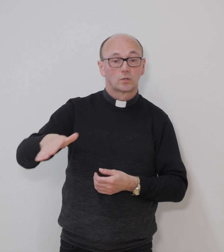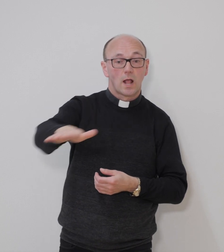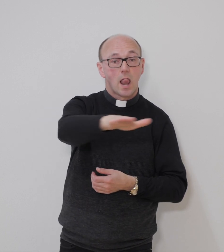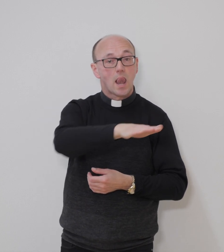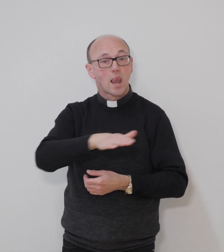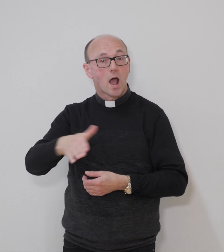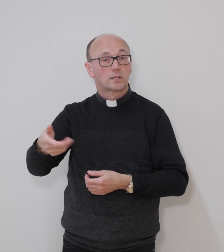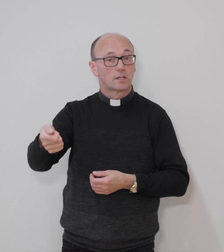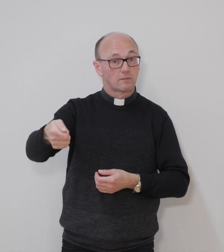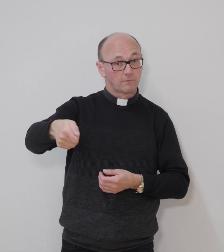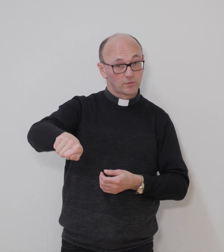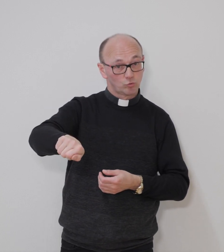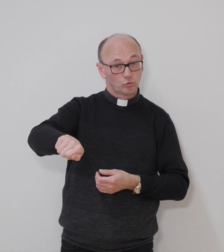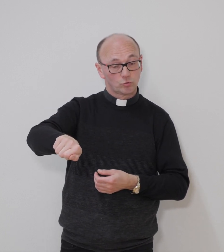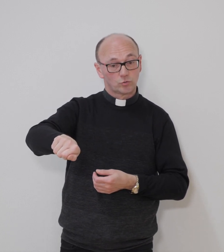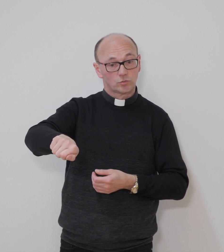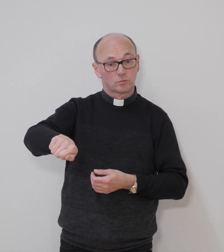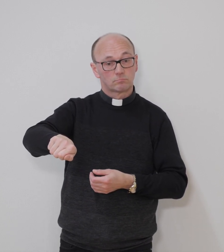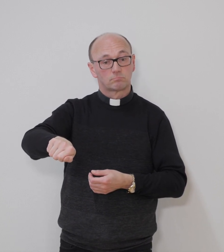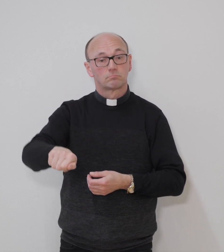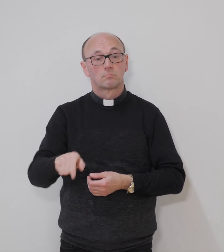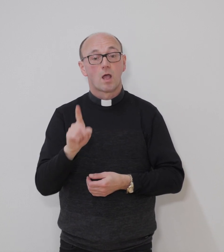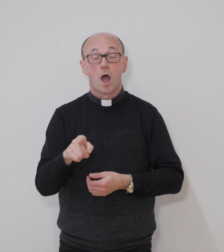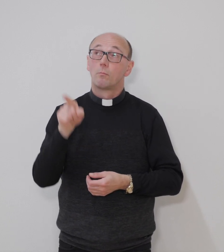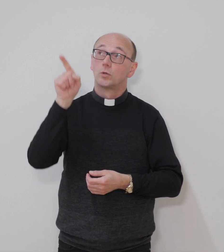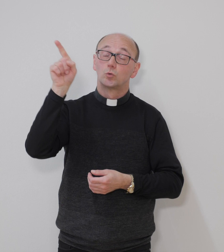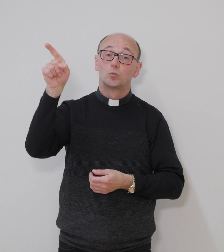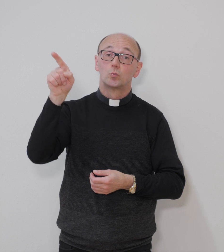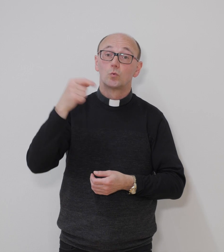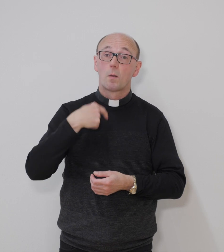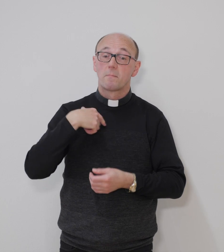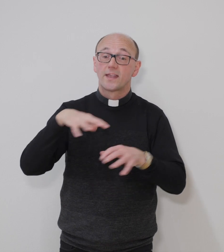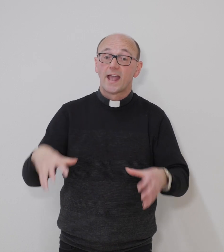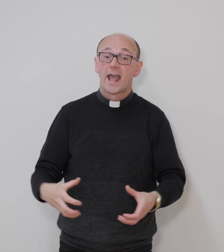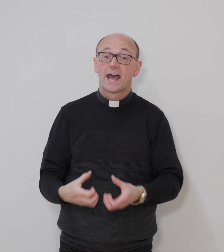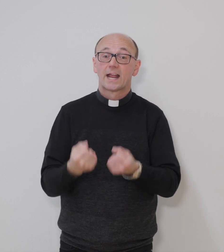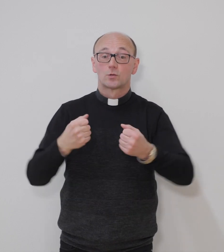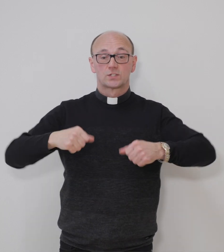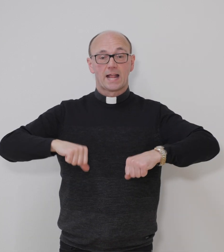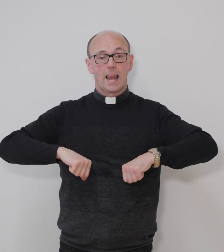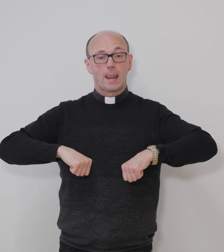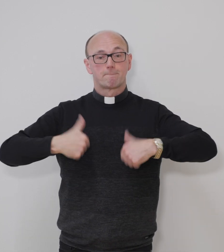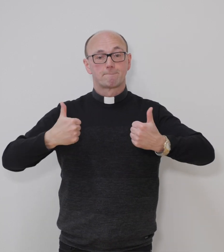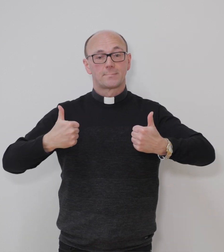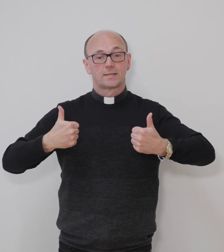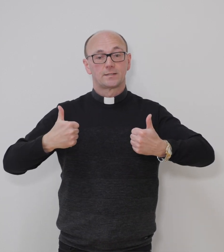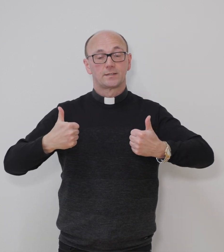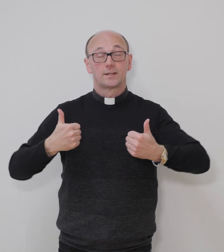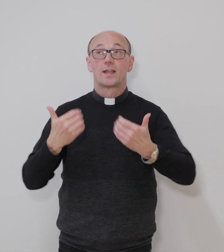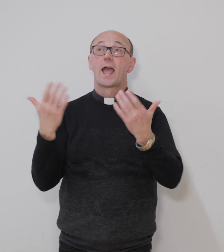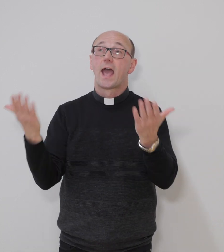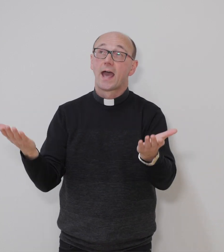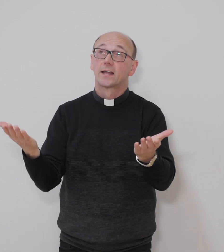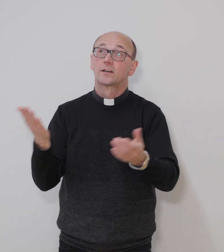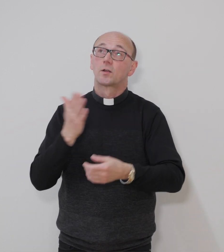das Land, dessen Riegel hinter mir verschlossen waren auf ewig. Doch du holtest mich lebendig aus